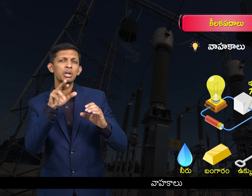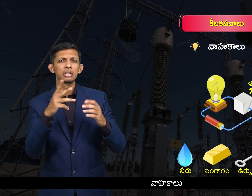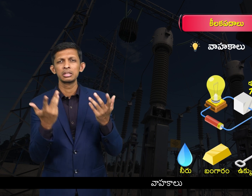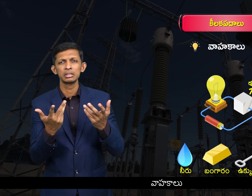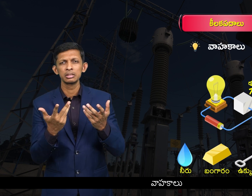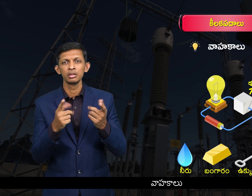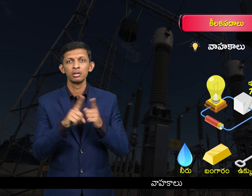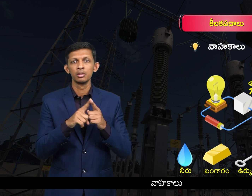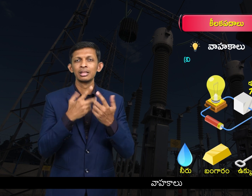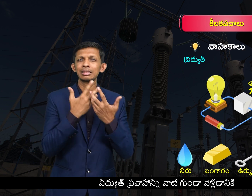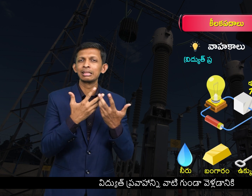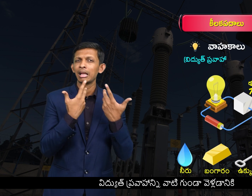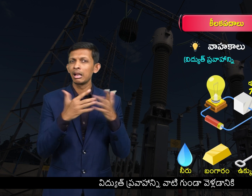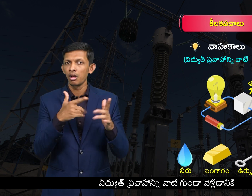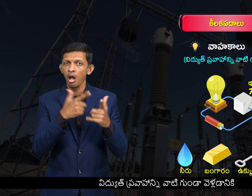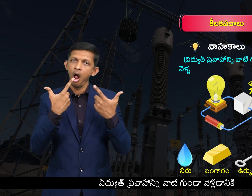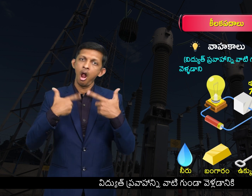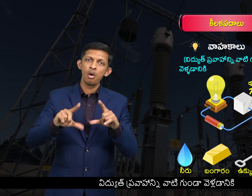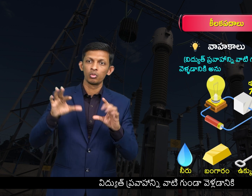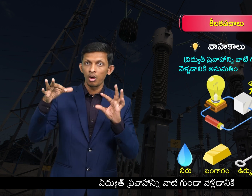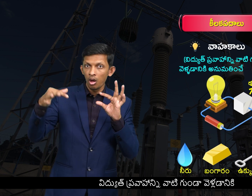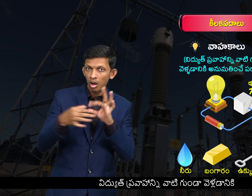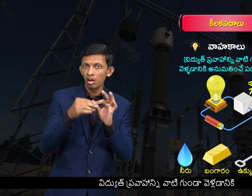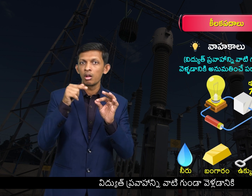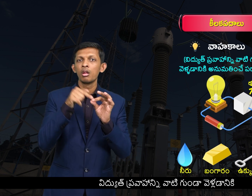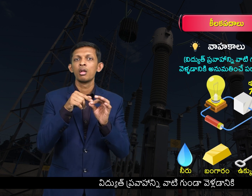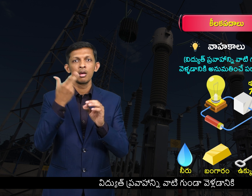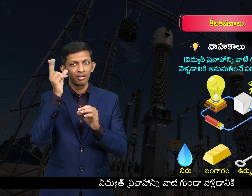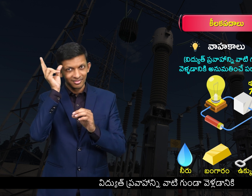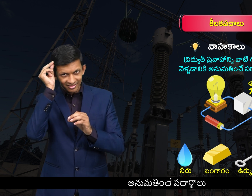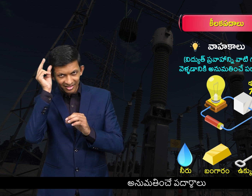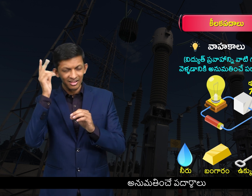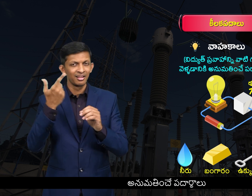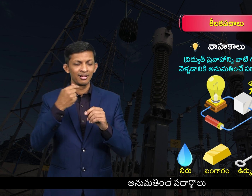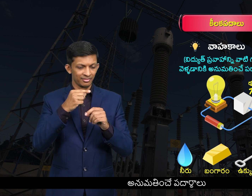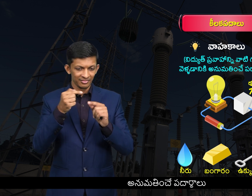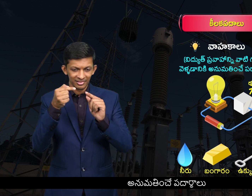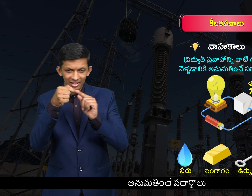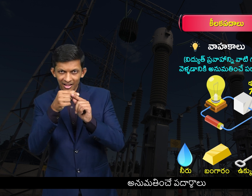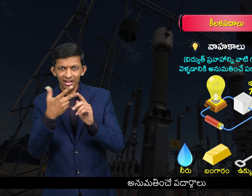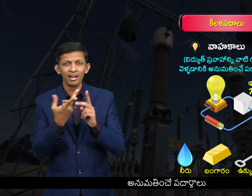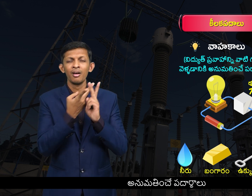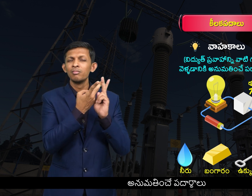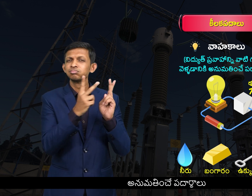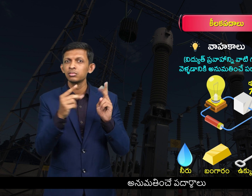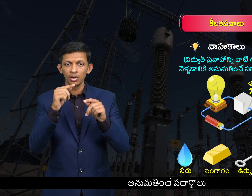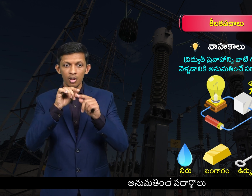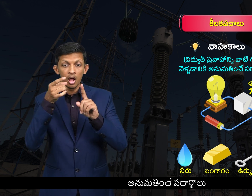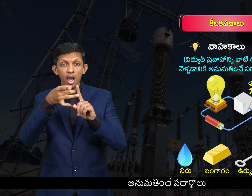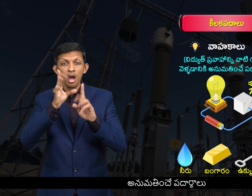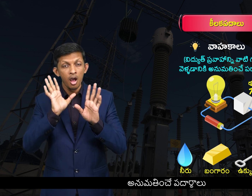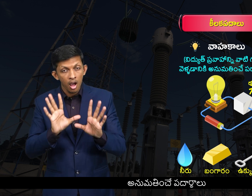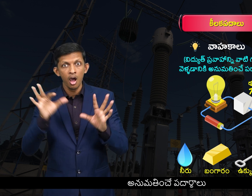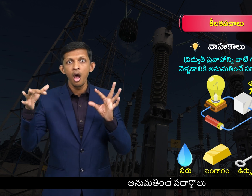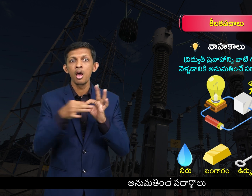వాహకాలు, విద్యుత్ ప్రవాహాన్ని వాటి గుండా వెళ్ళటానికి అనుమతించే పదార్థాలు.